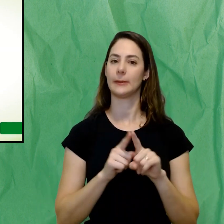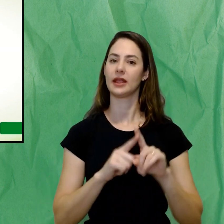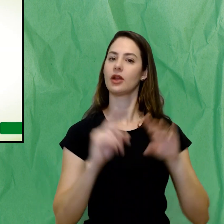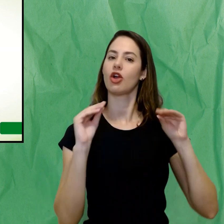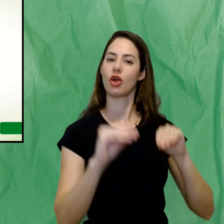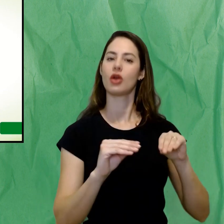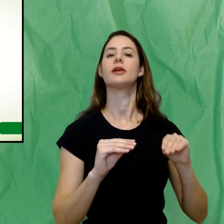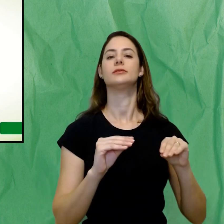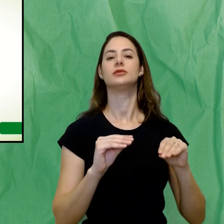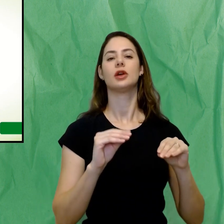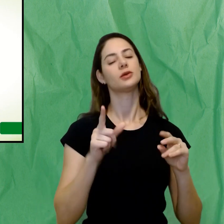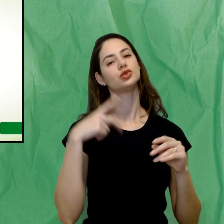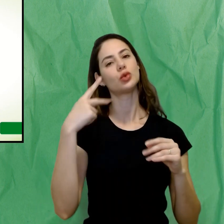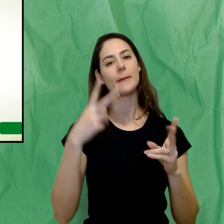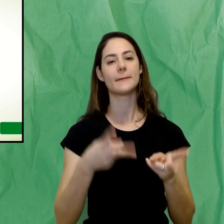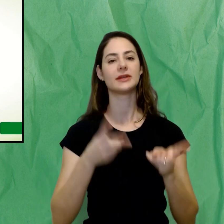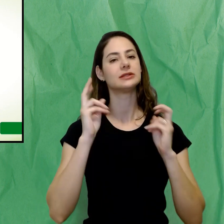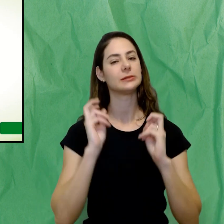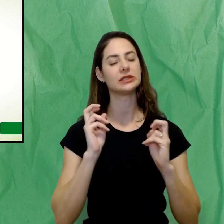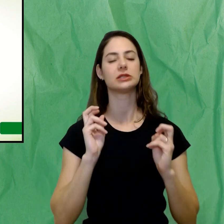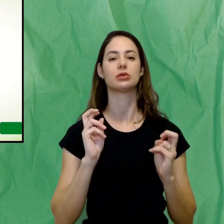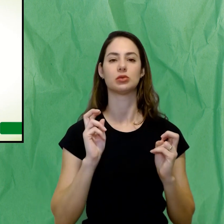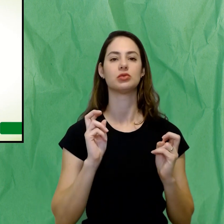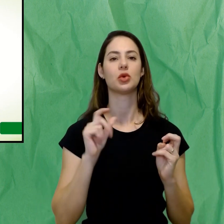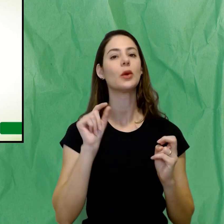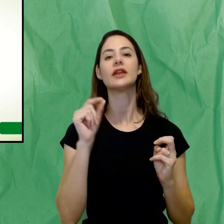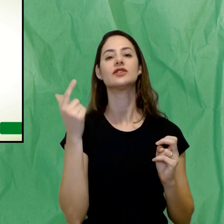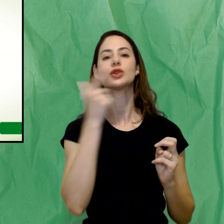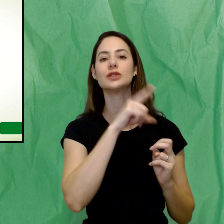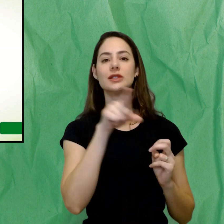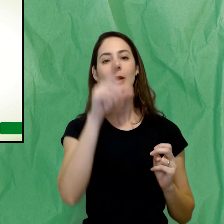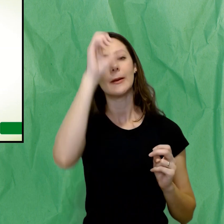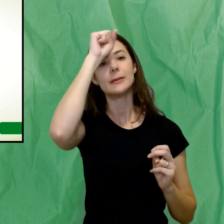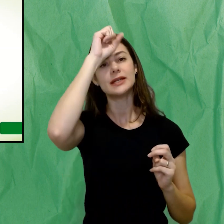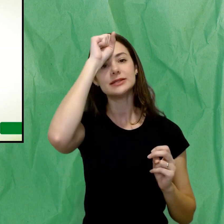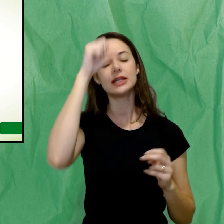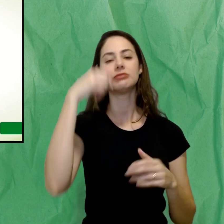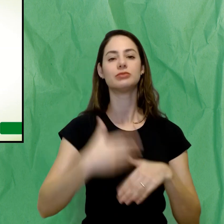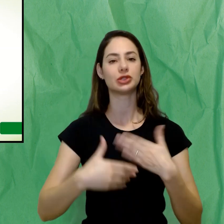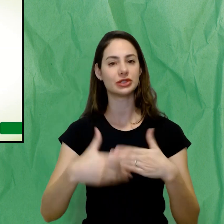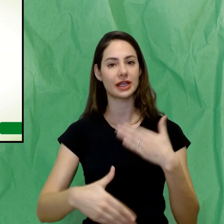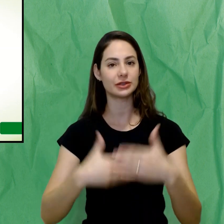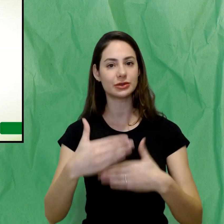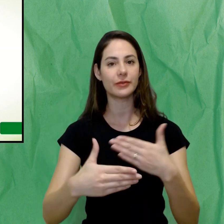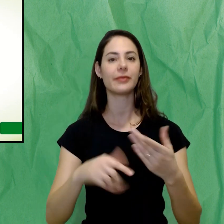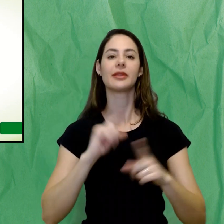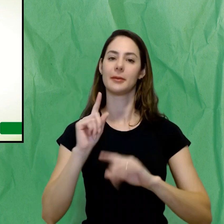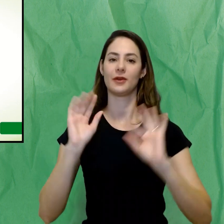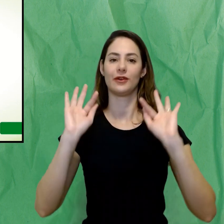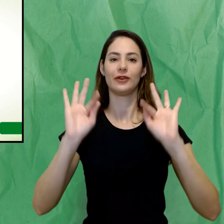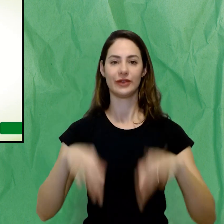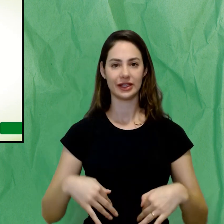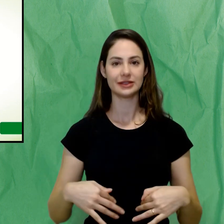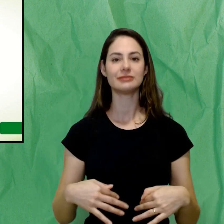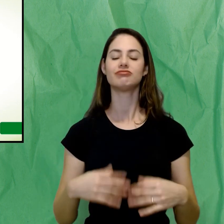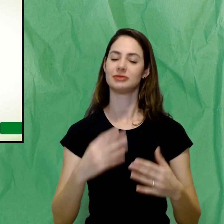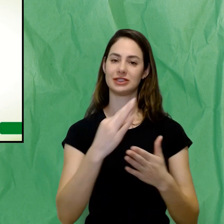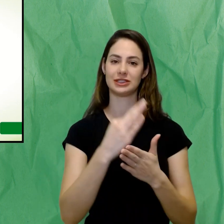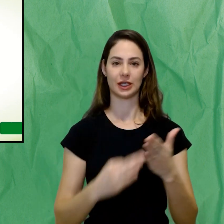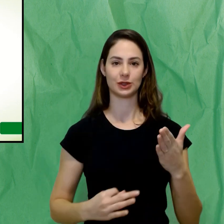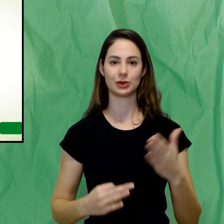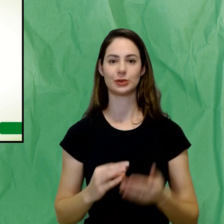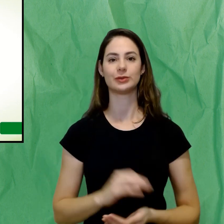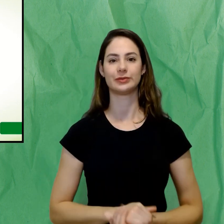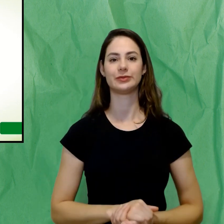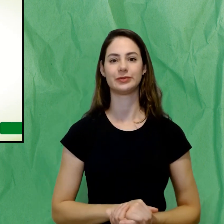brevemente a percepção que você teve, aquilo que você conseguiu aprender com o processo e finaliza o seu